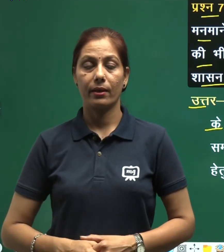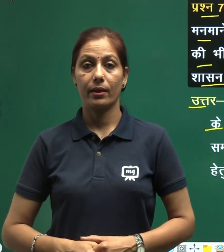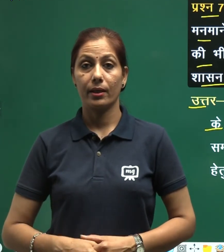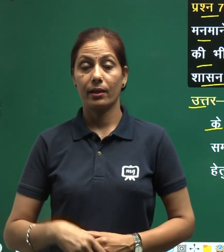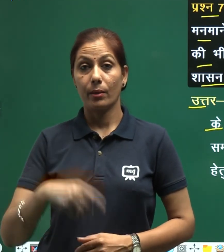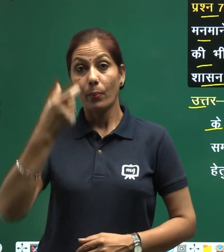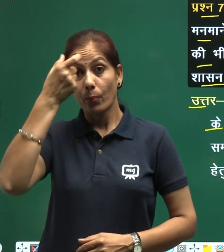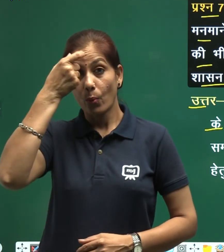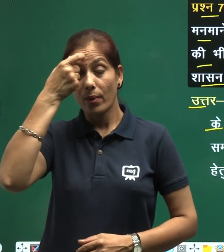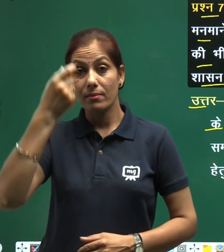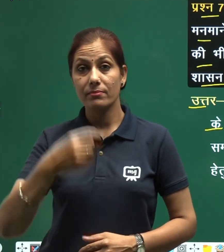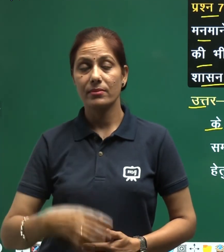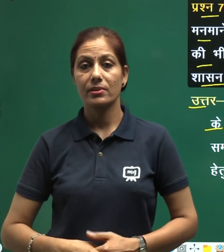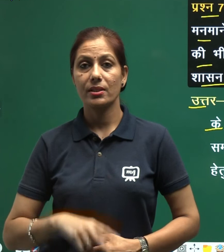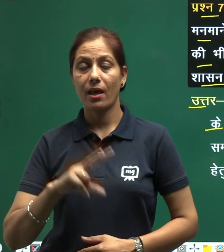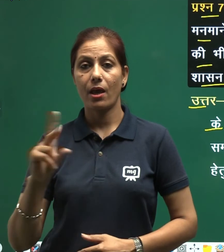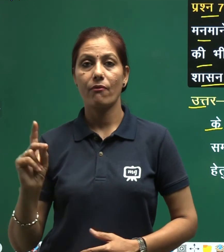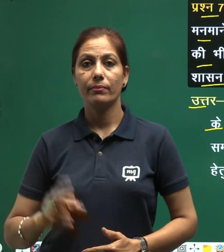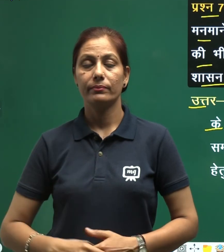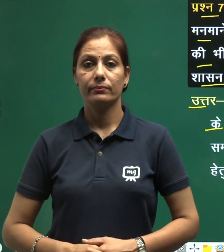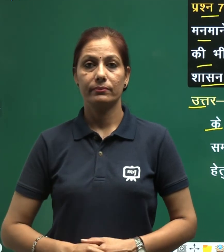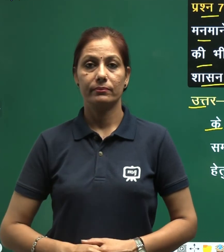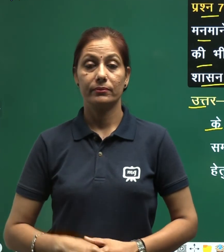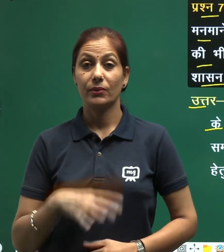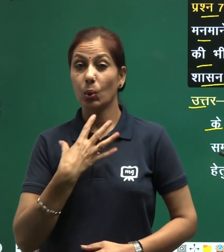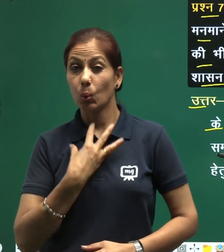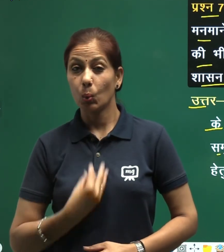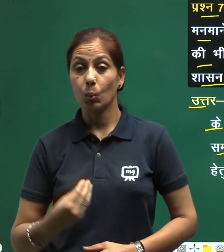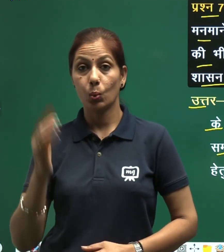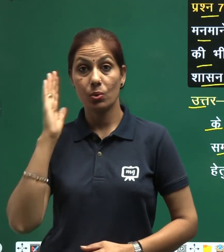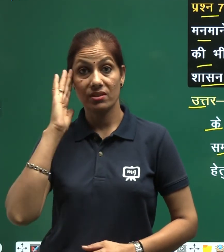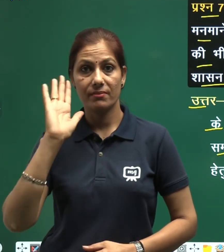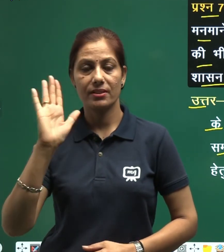कष्ट एवं दुखों को समझना